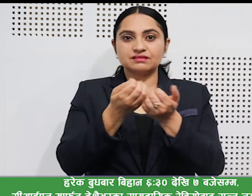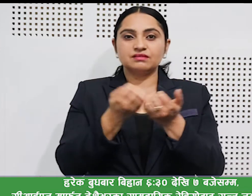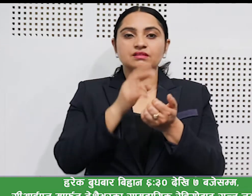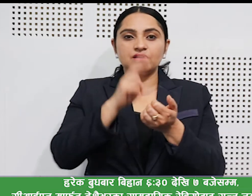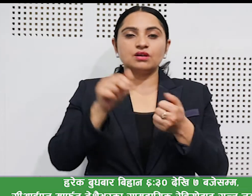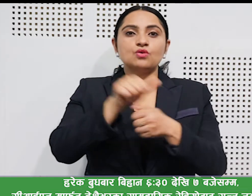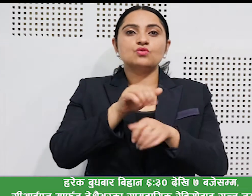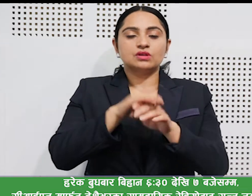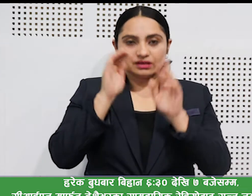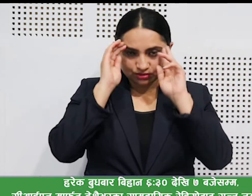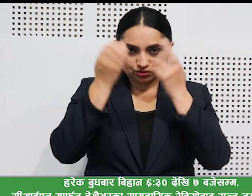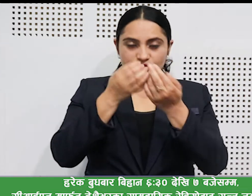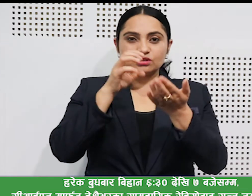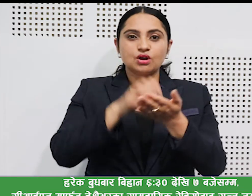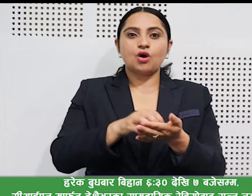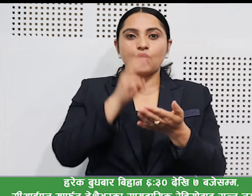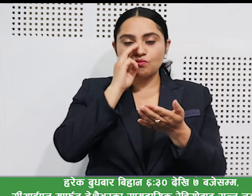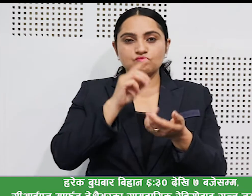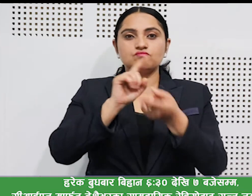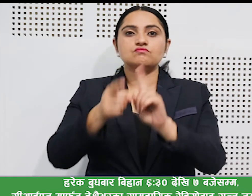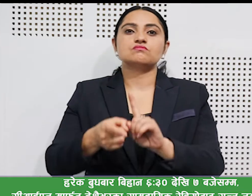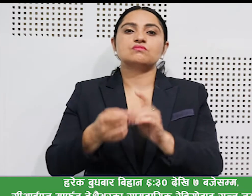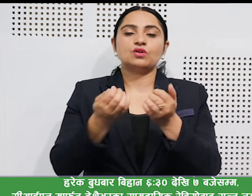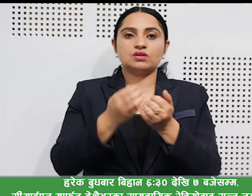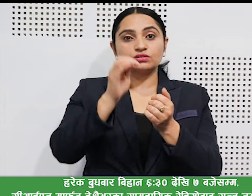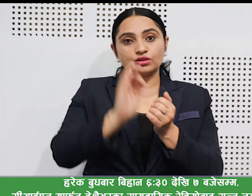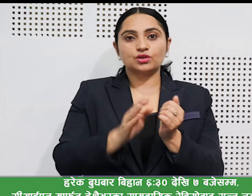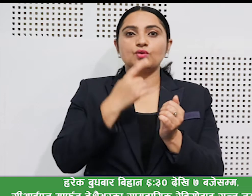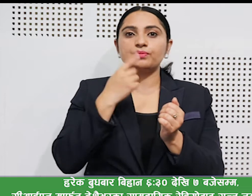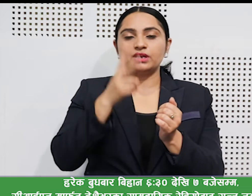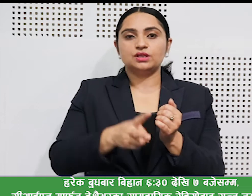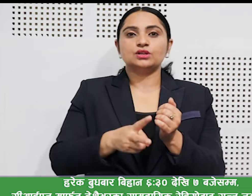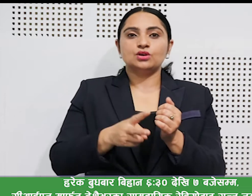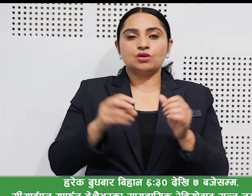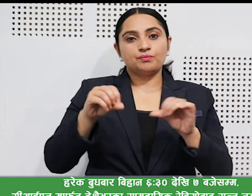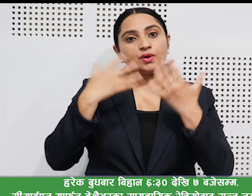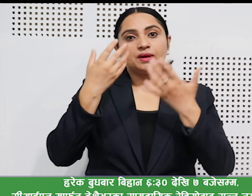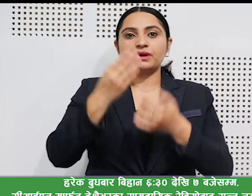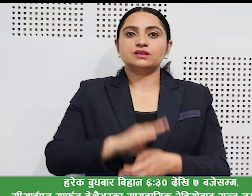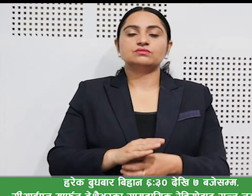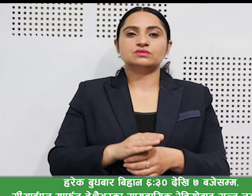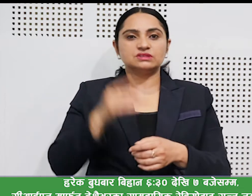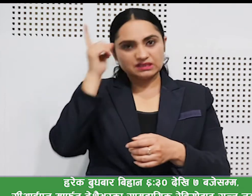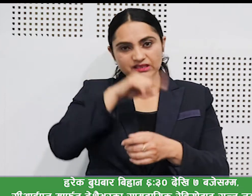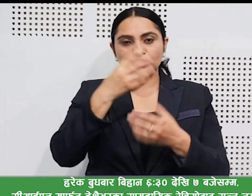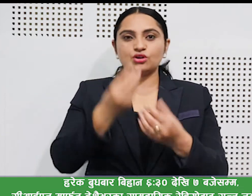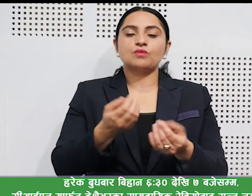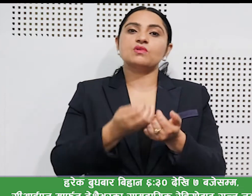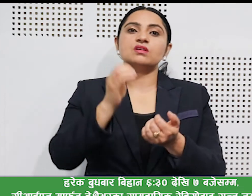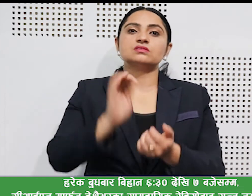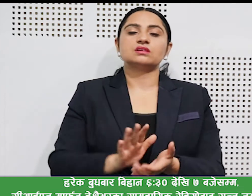र उनीहरूलाई सुरक्षित स्थानमा स्थानान्तरण गर्न सकेमा यो प्रभावकारी हुन्छ भने क्षतिलाई कम गर्न